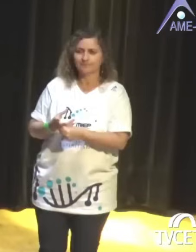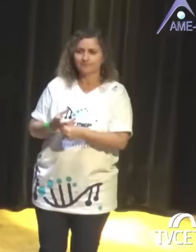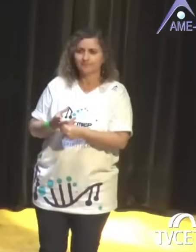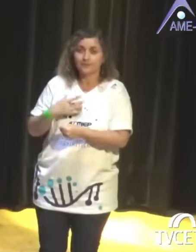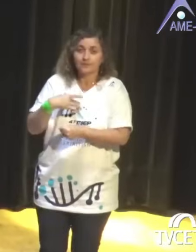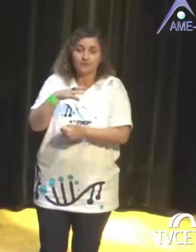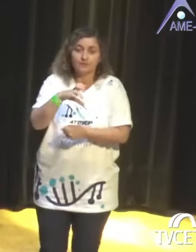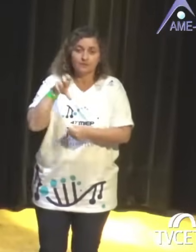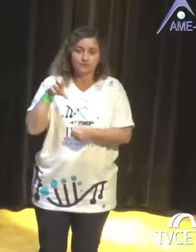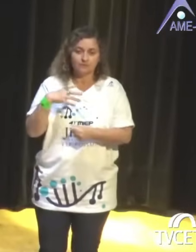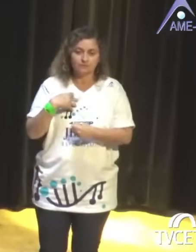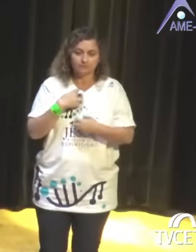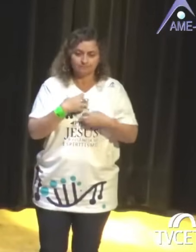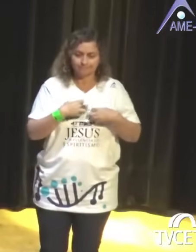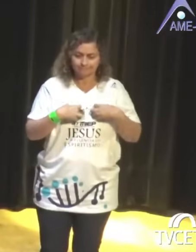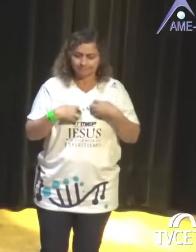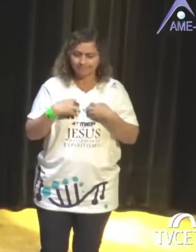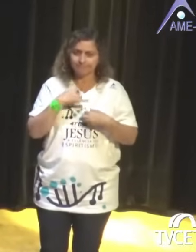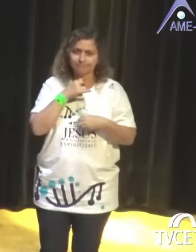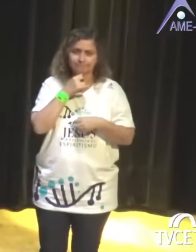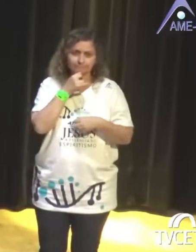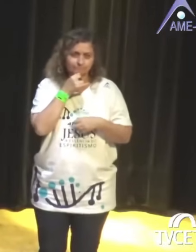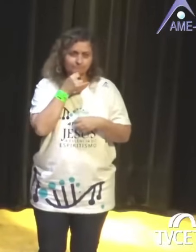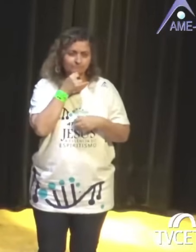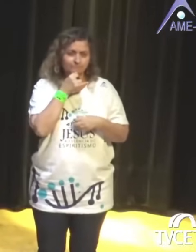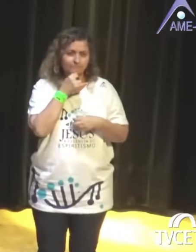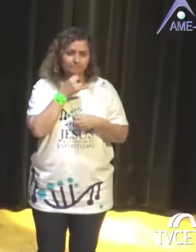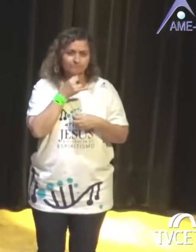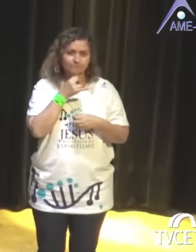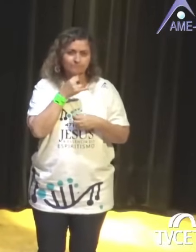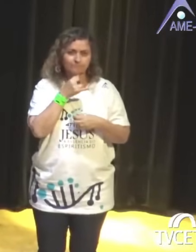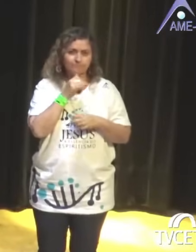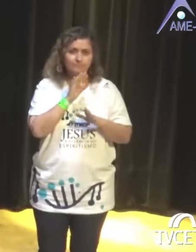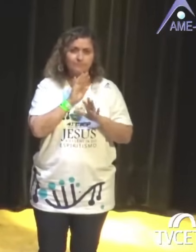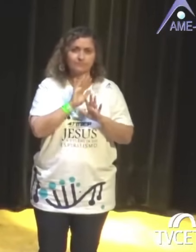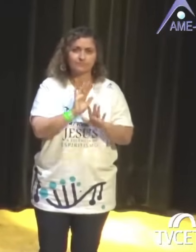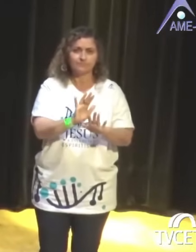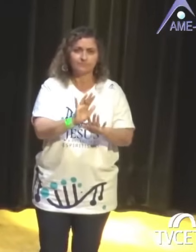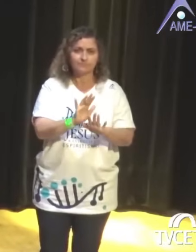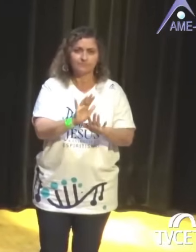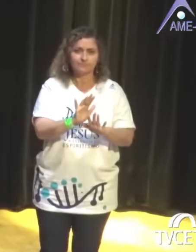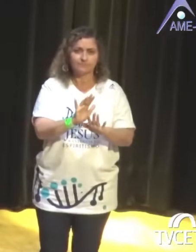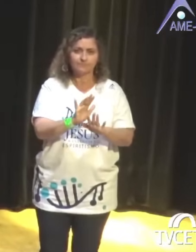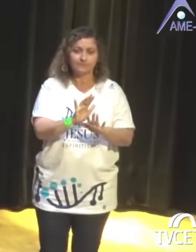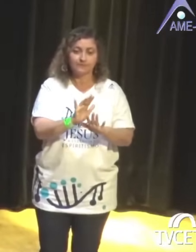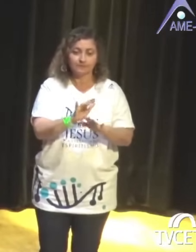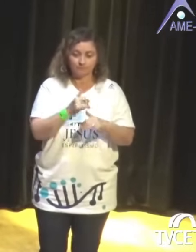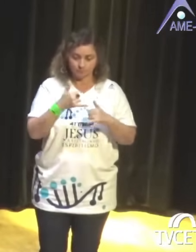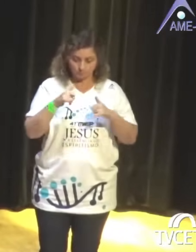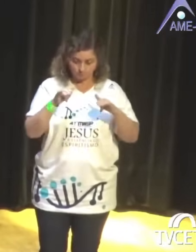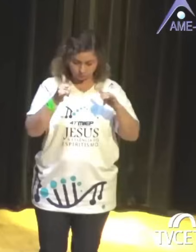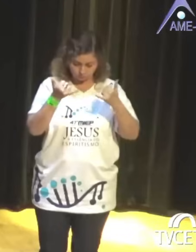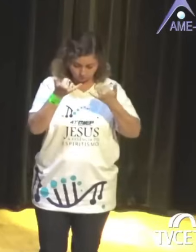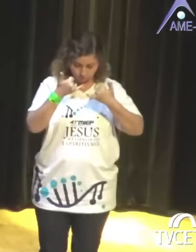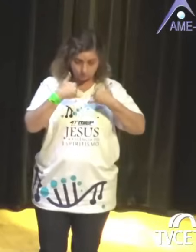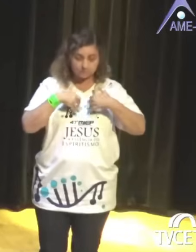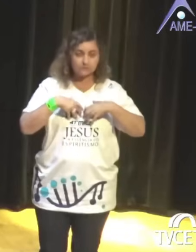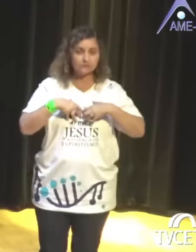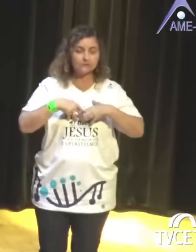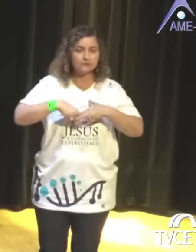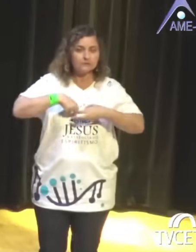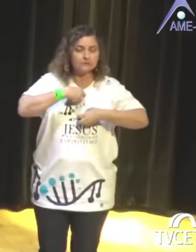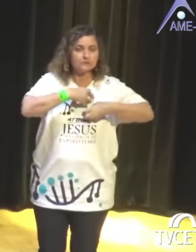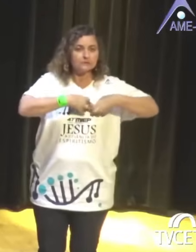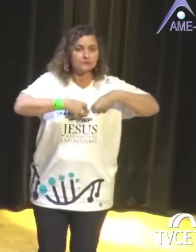O Chico foi magoado acontece que a energia da mágoa ela gera uma energia e aquela